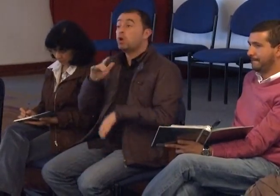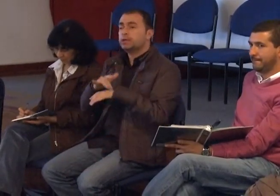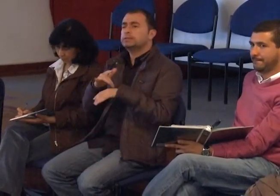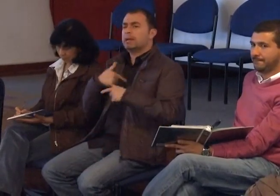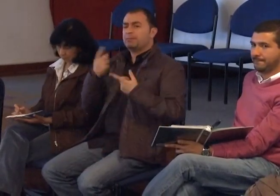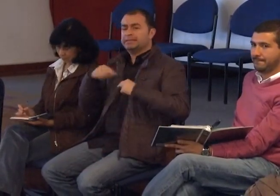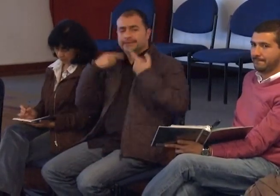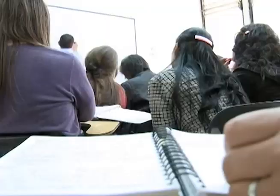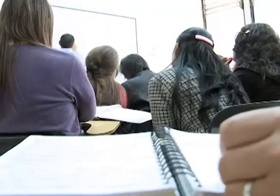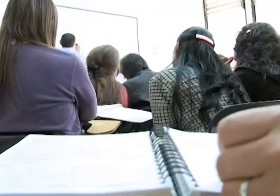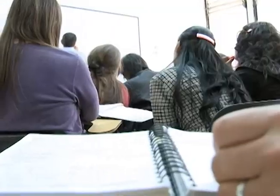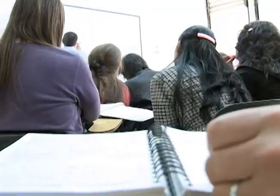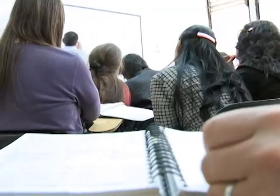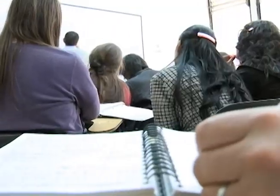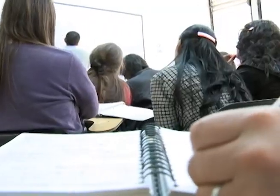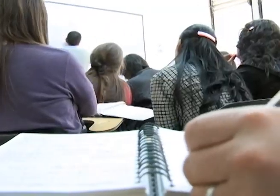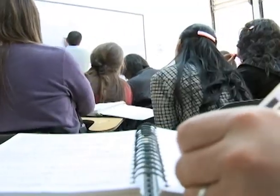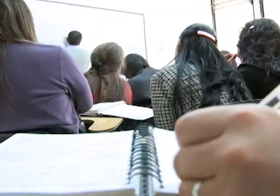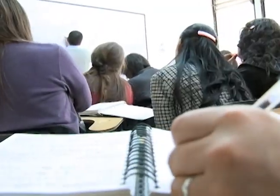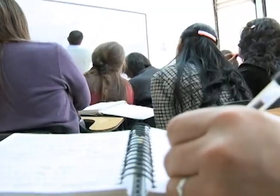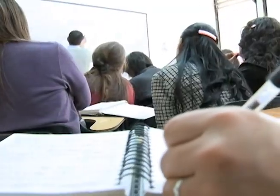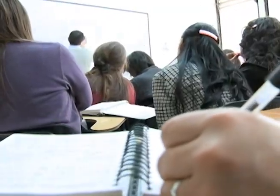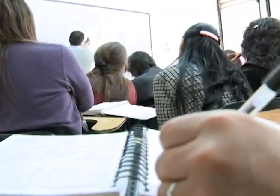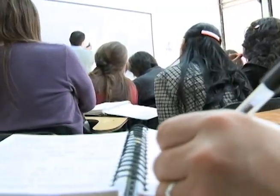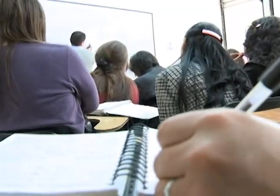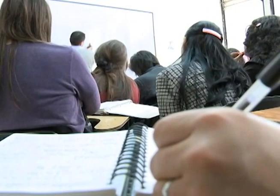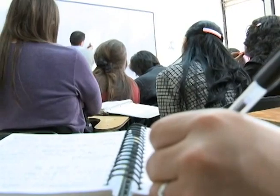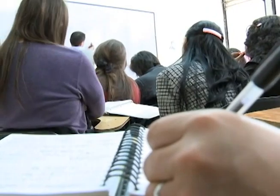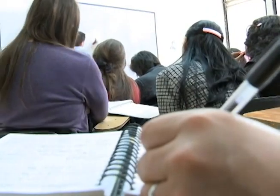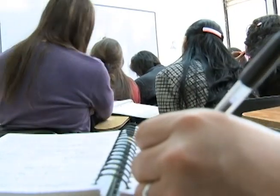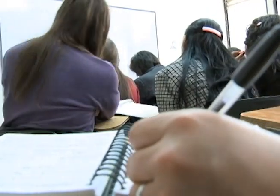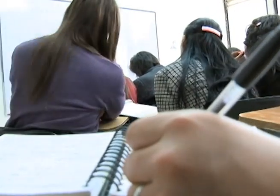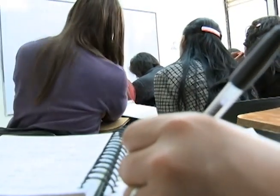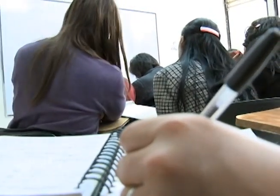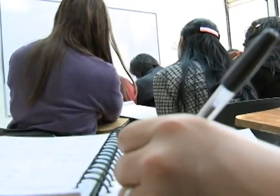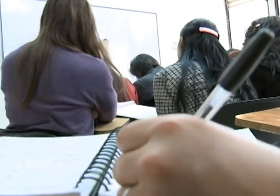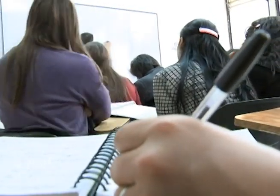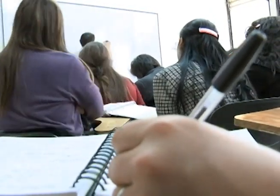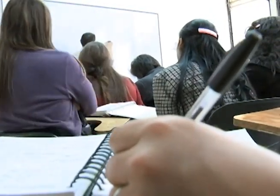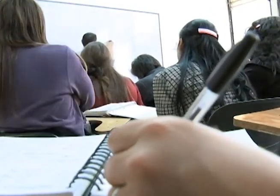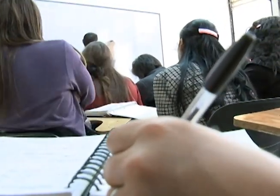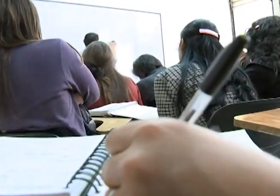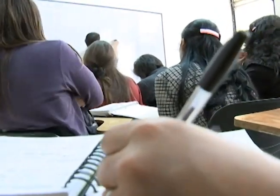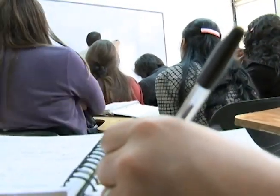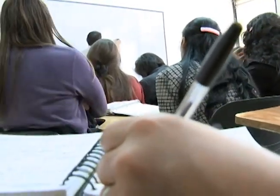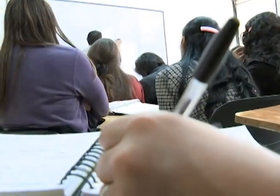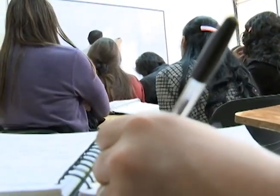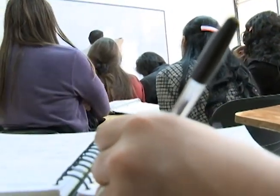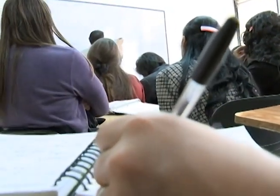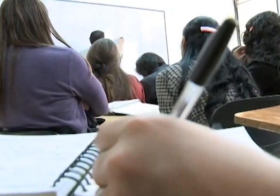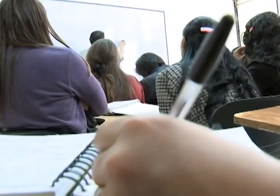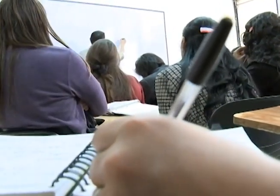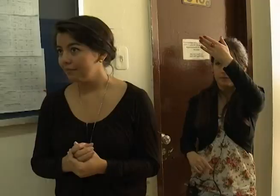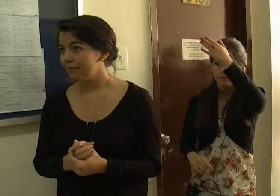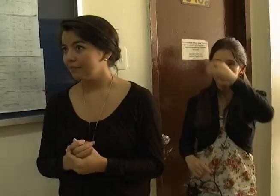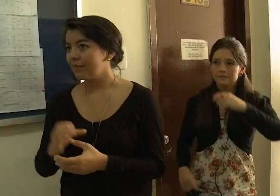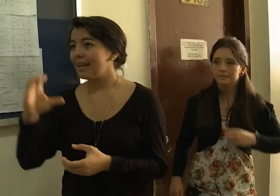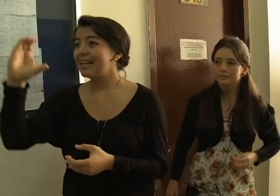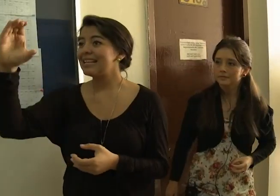que son fundamentales las dos lenguas para poder estar en la universidad, para poder tener acceso al conocimiento